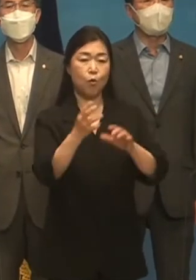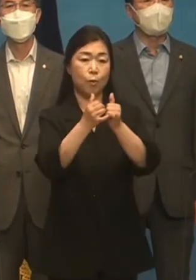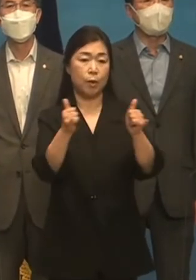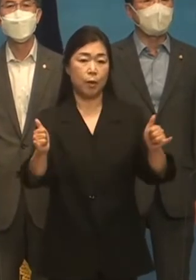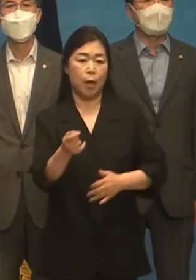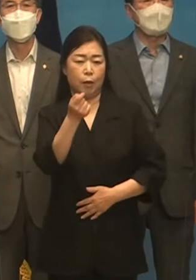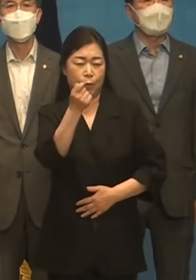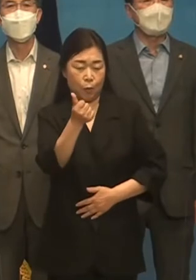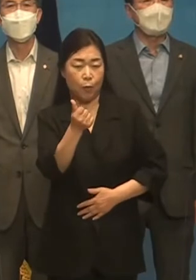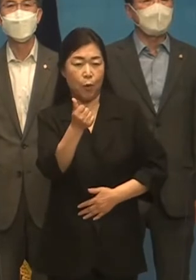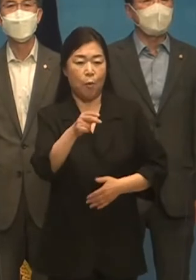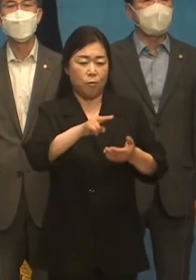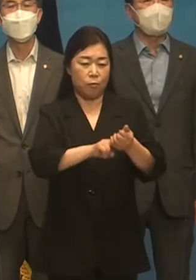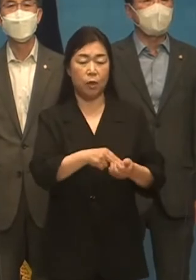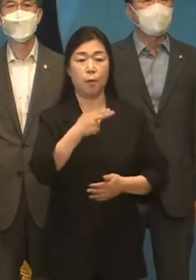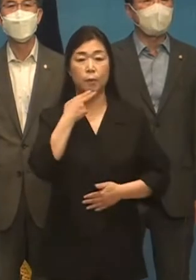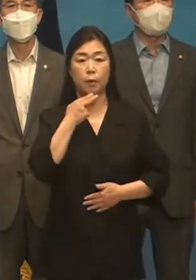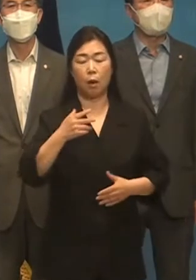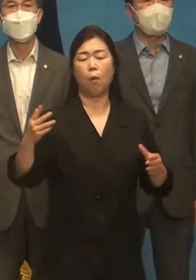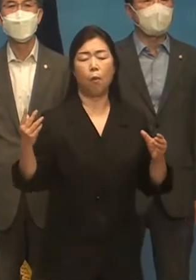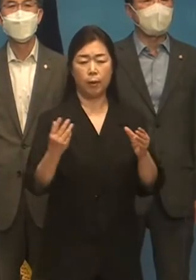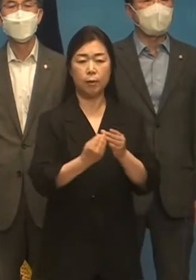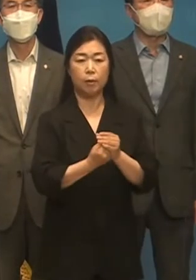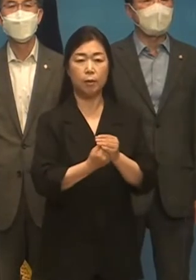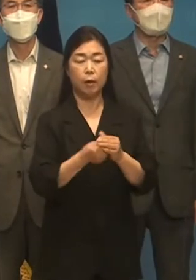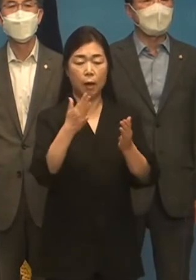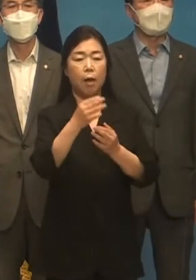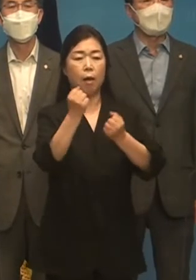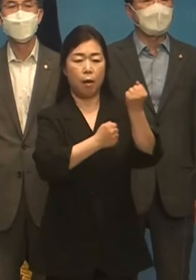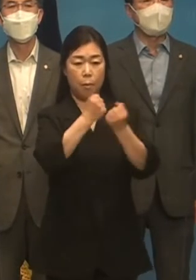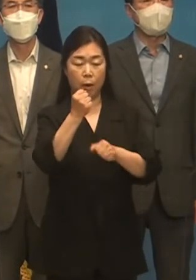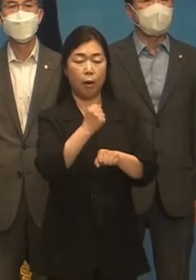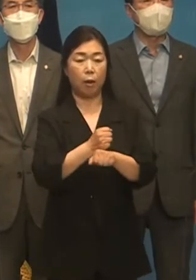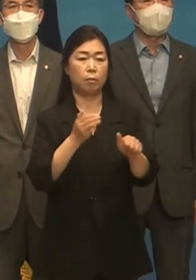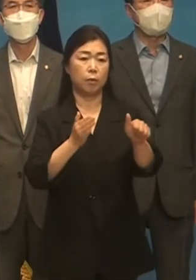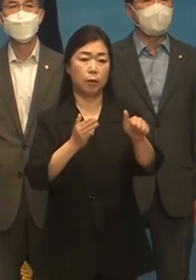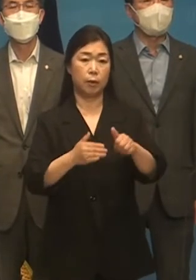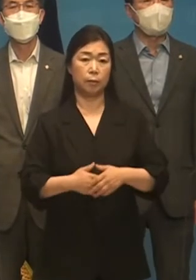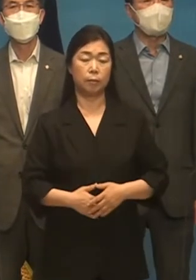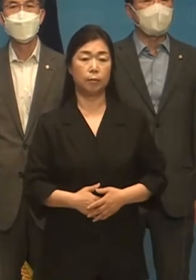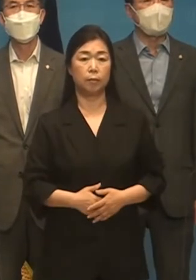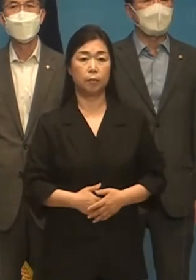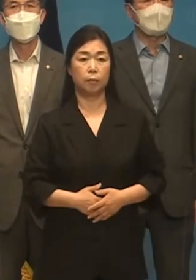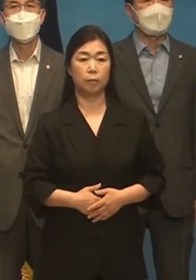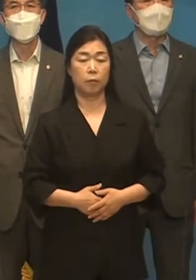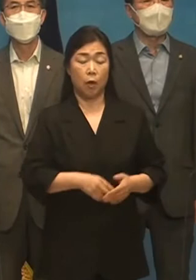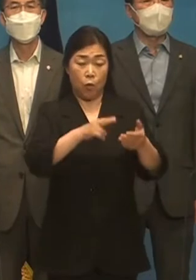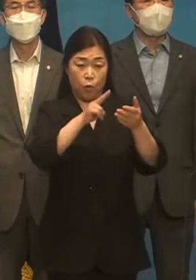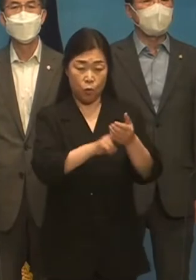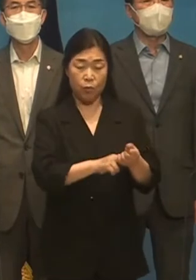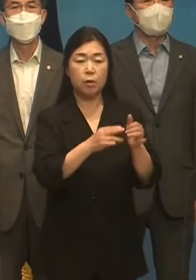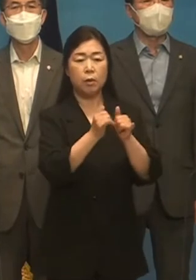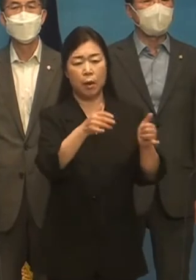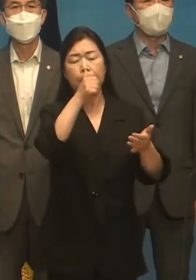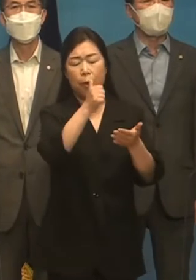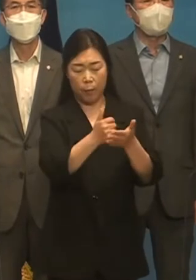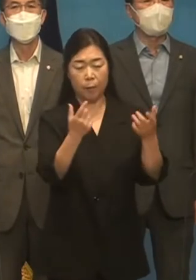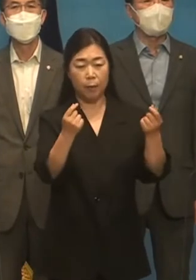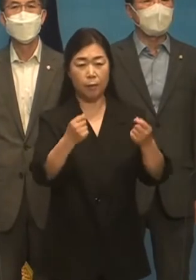국민들께 한치의 숨김없이 직접 해명하길 요구합니다. 숨는 자가